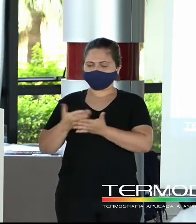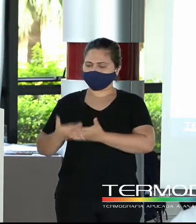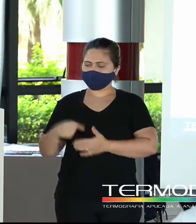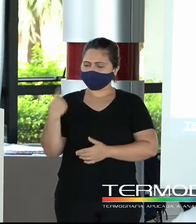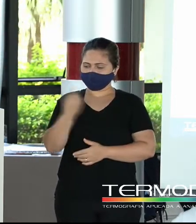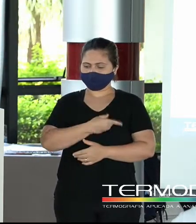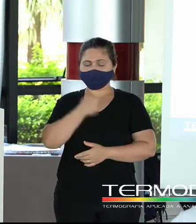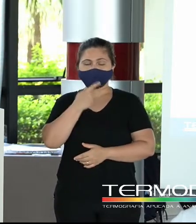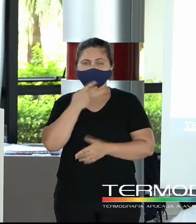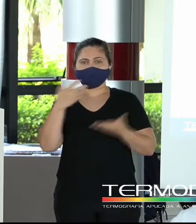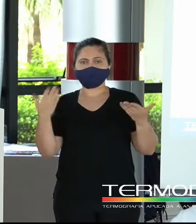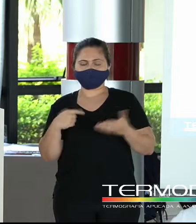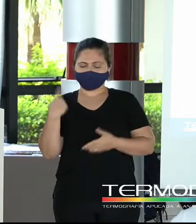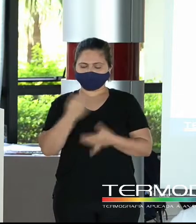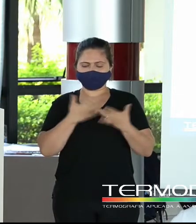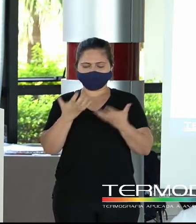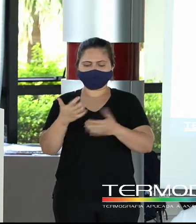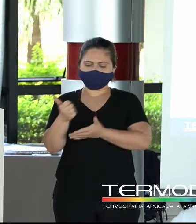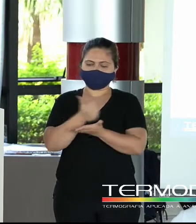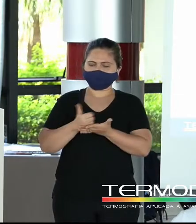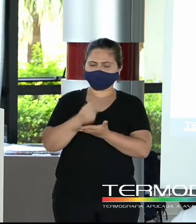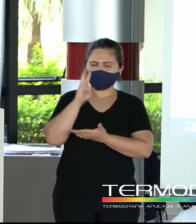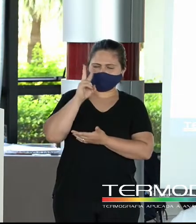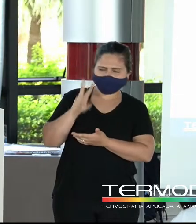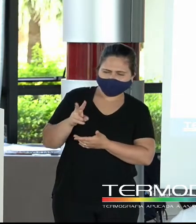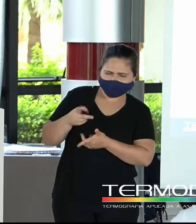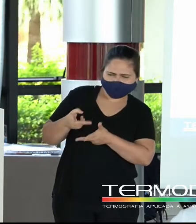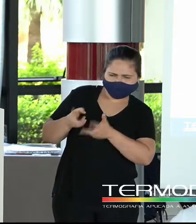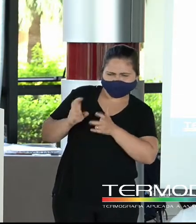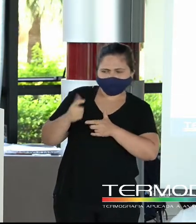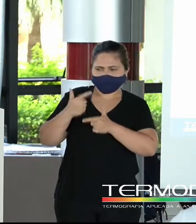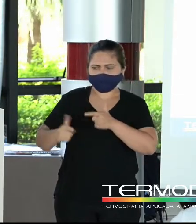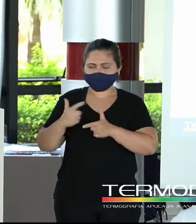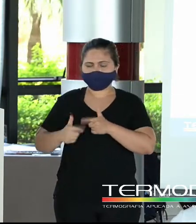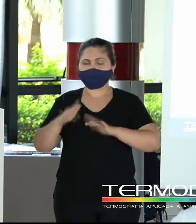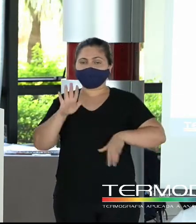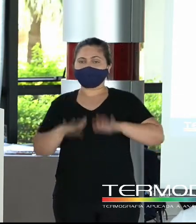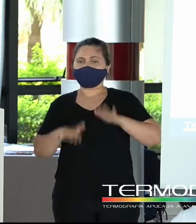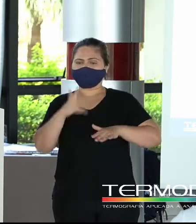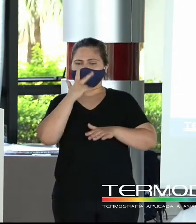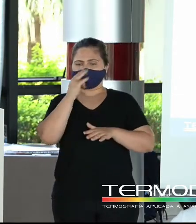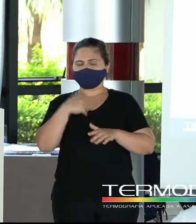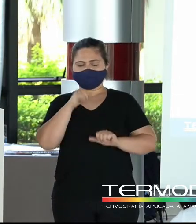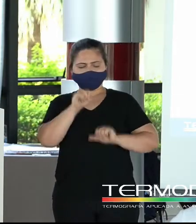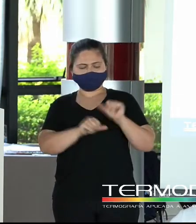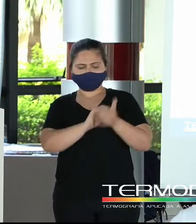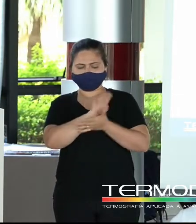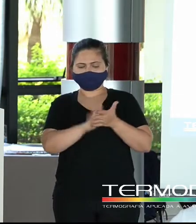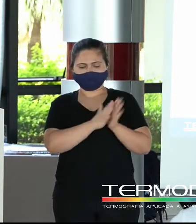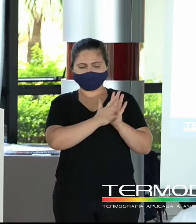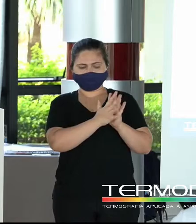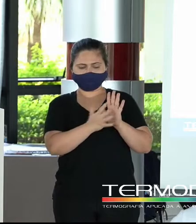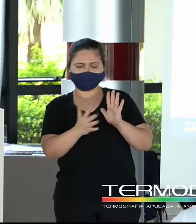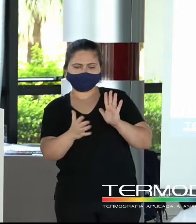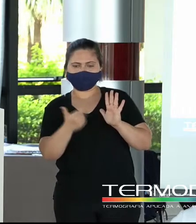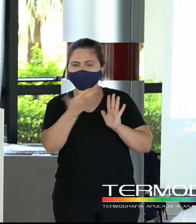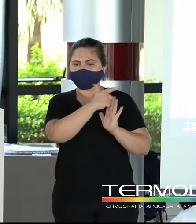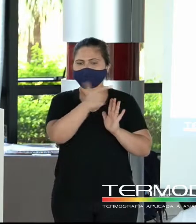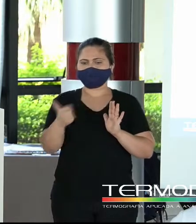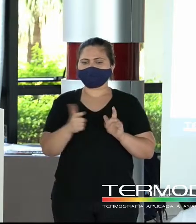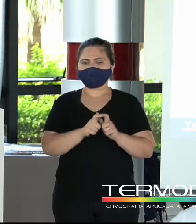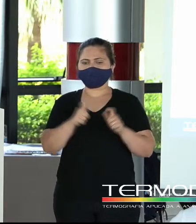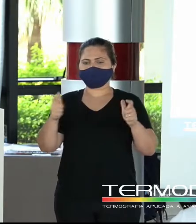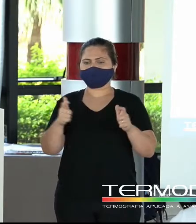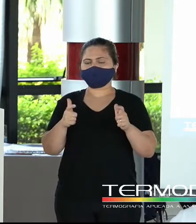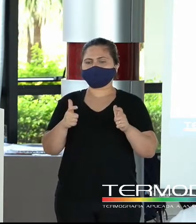eu falei para vocês que eu quero basicamente ver que tem um problema, muitas das vezes, mesmo que eu não altere a emissividade, eu não vou ter grandes